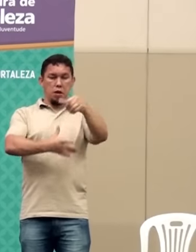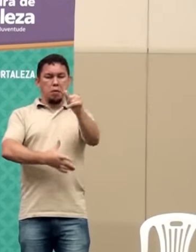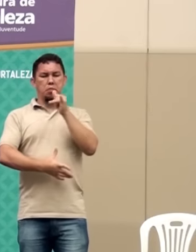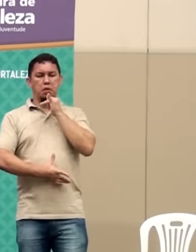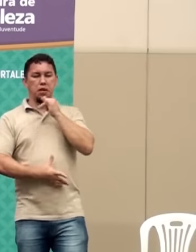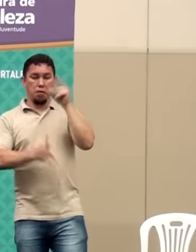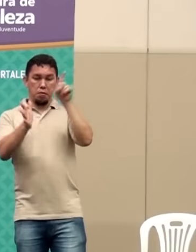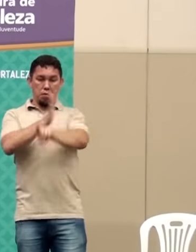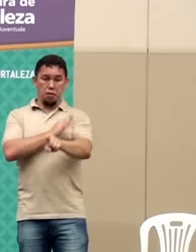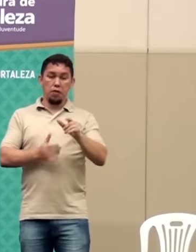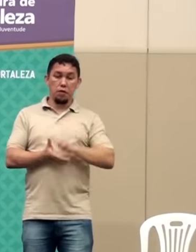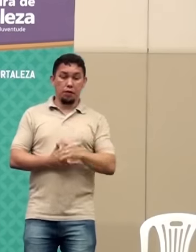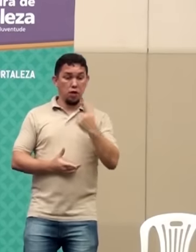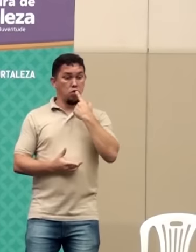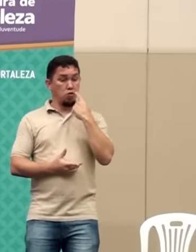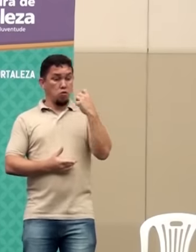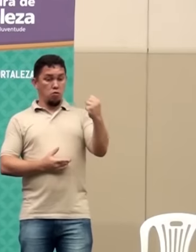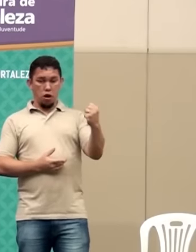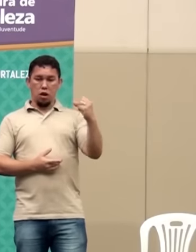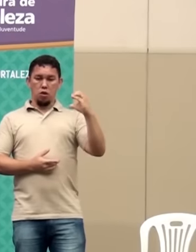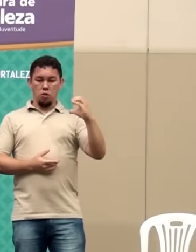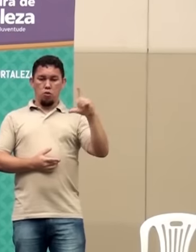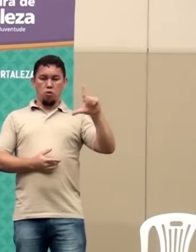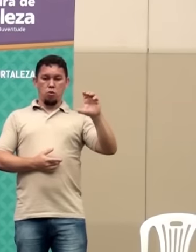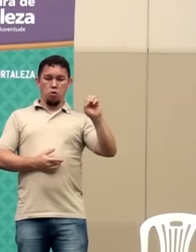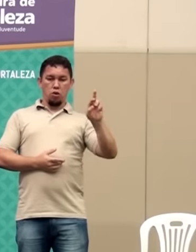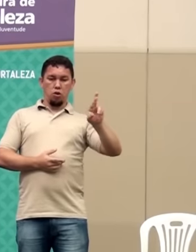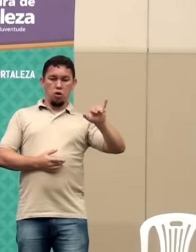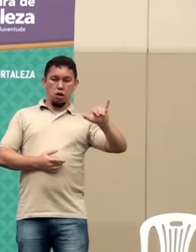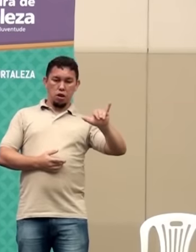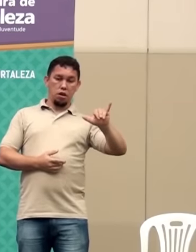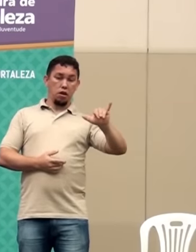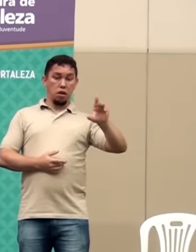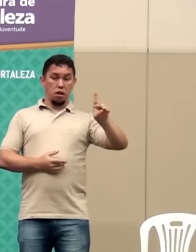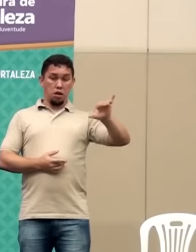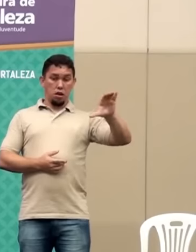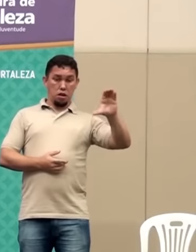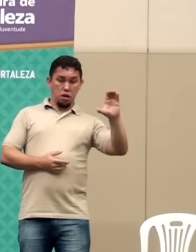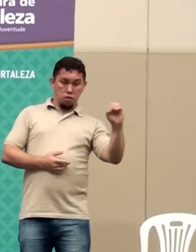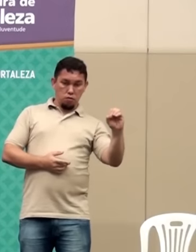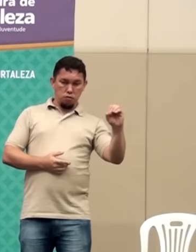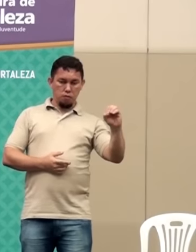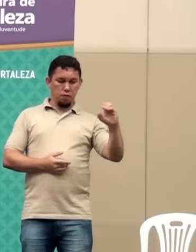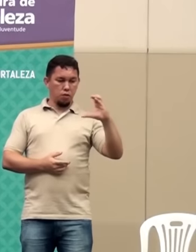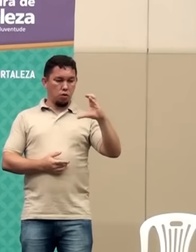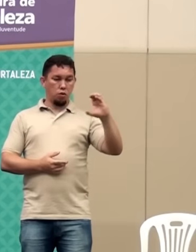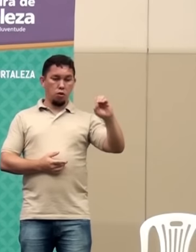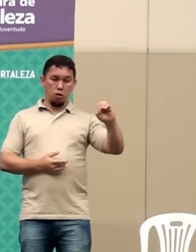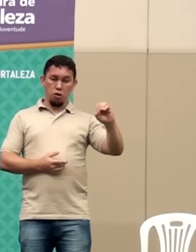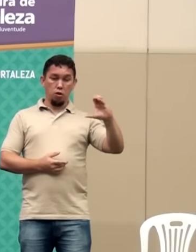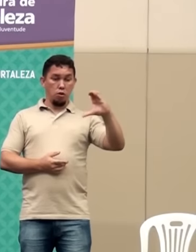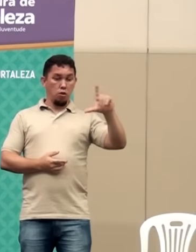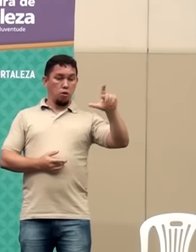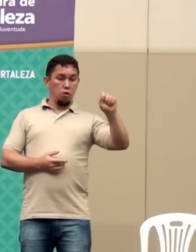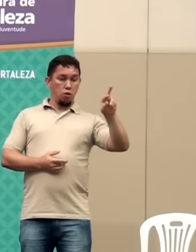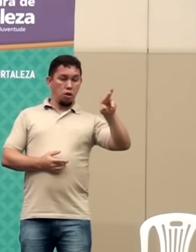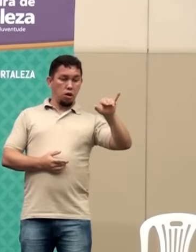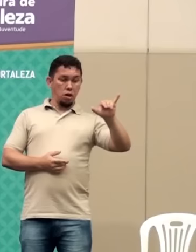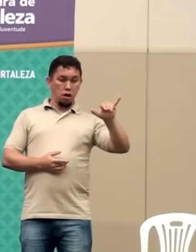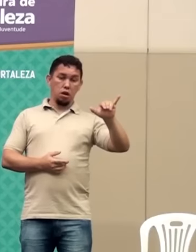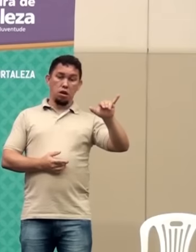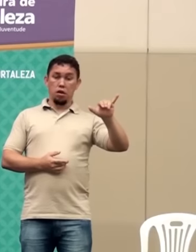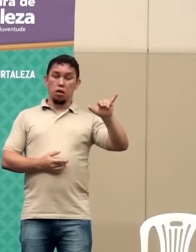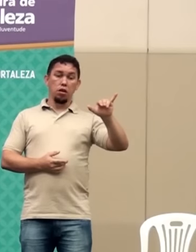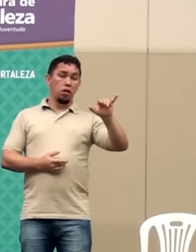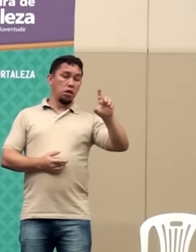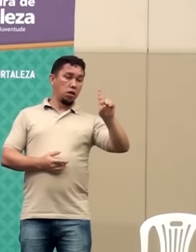da questão, o ácido clorídrico, aí ele vai perguntar alguma coisa do ácido clorídrico. Se você não sabe qual é a fórmula do ácido clorídrico a